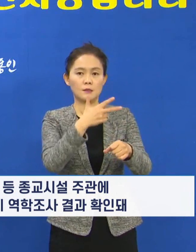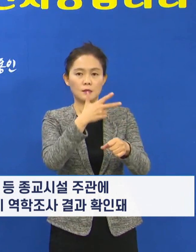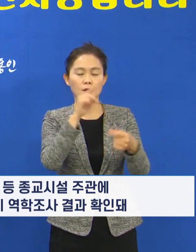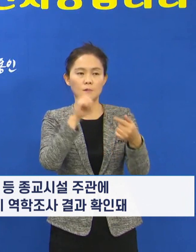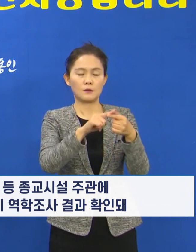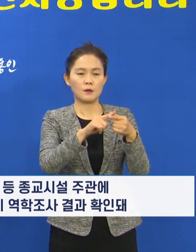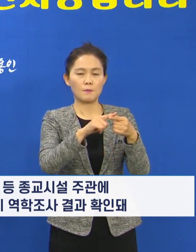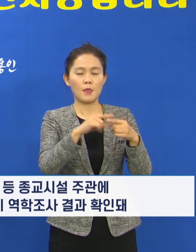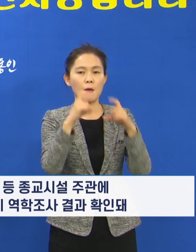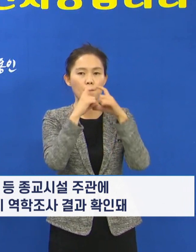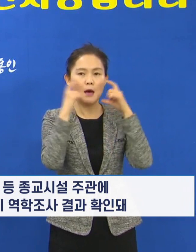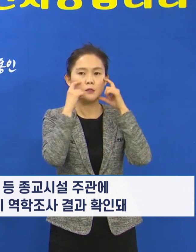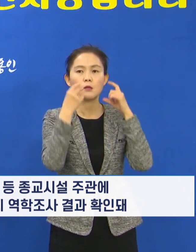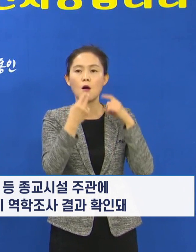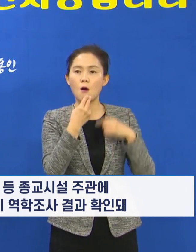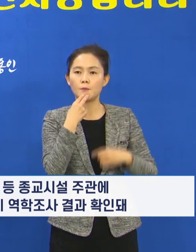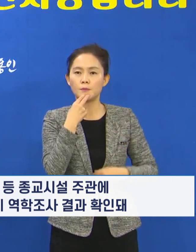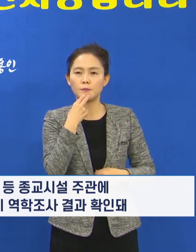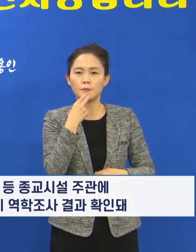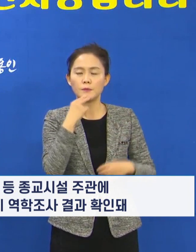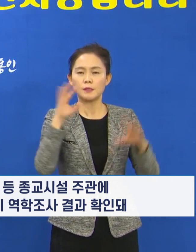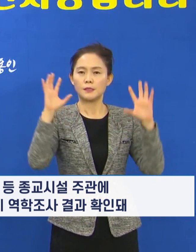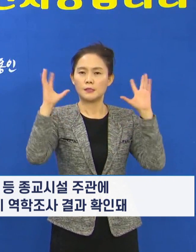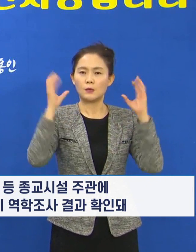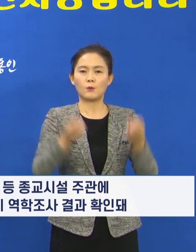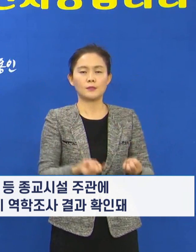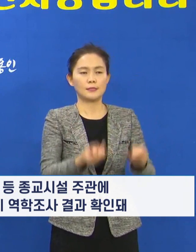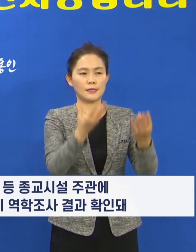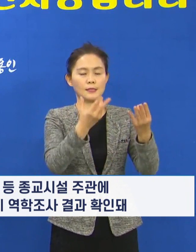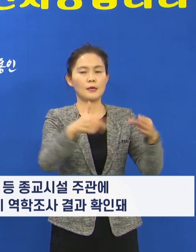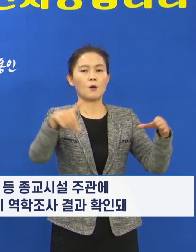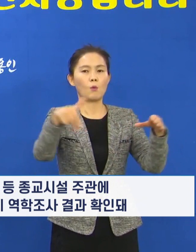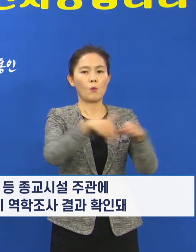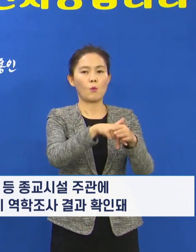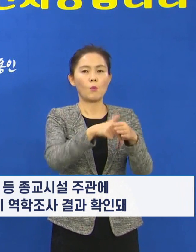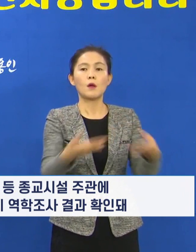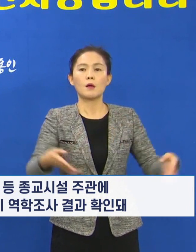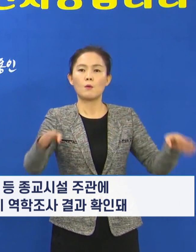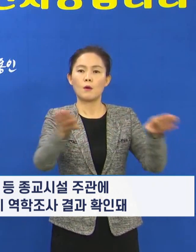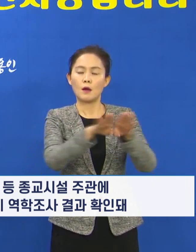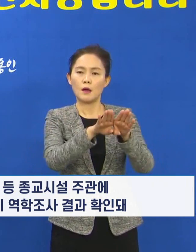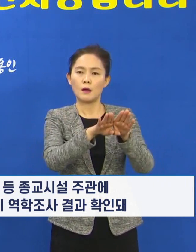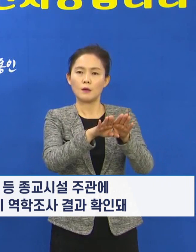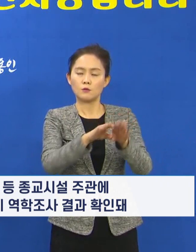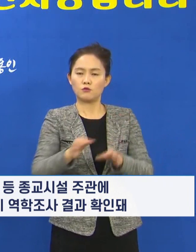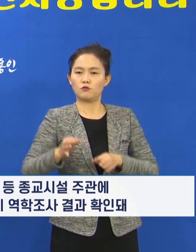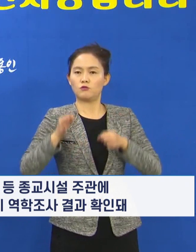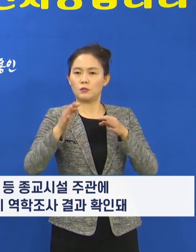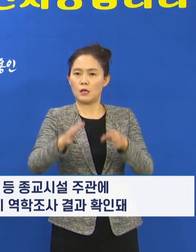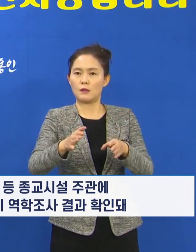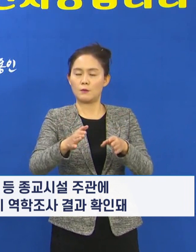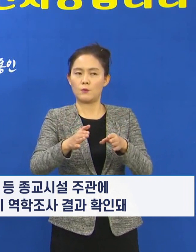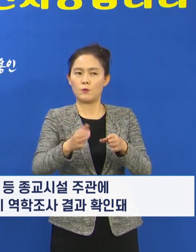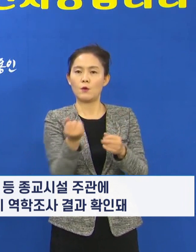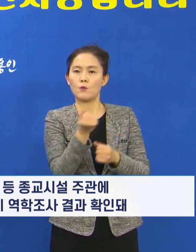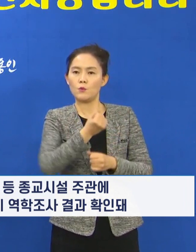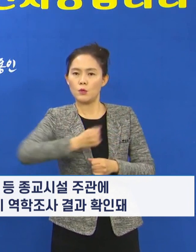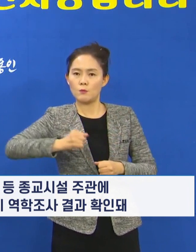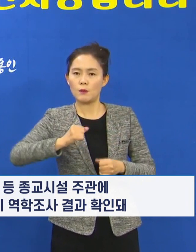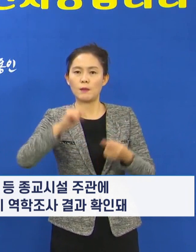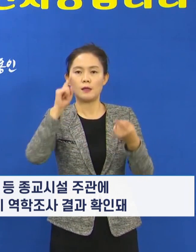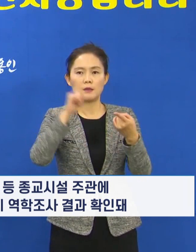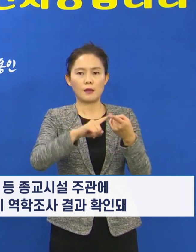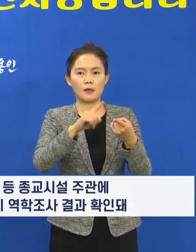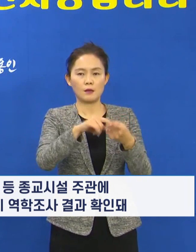마스크 없이 하는 등 종교시설 주관의 각종 대면 모임 활동 및 행사 금지 명령을 위반한